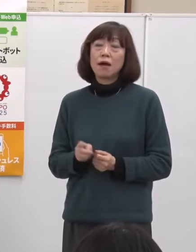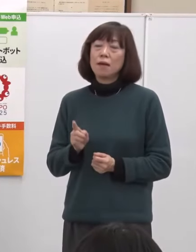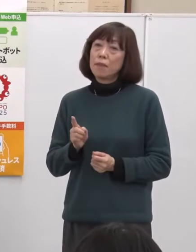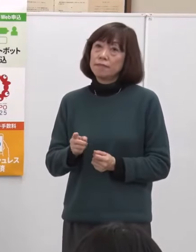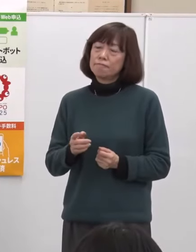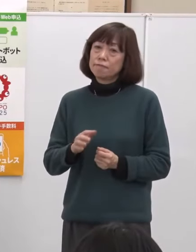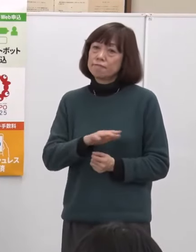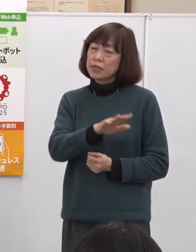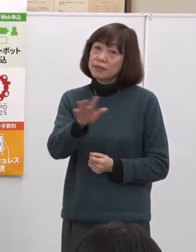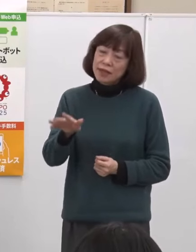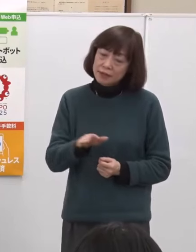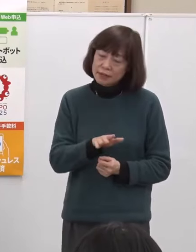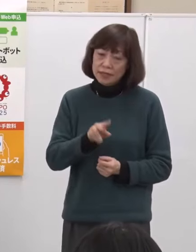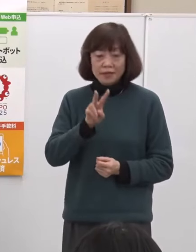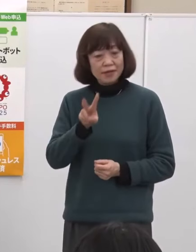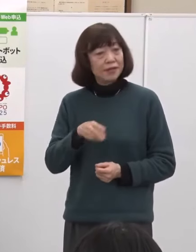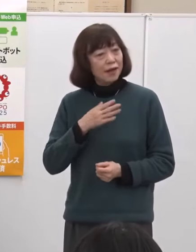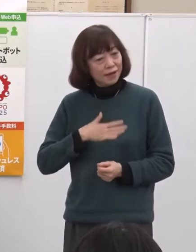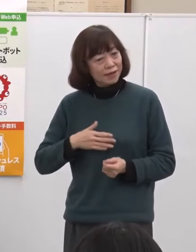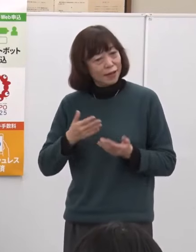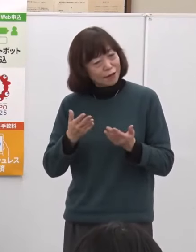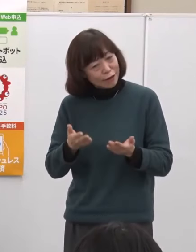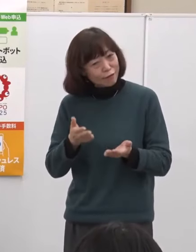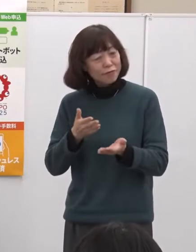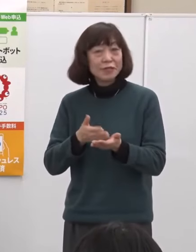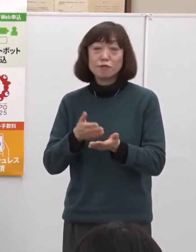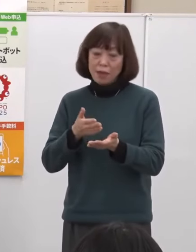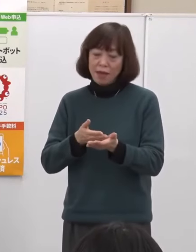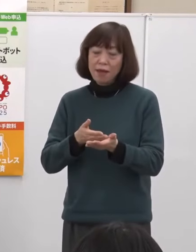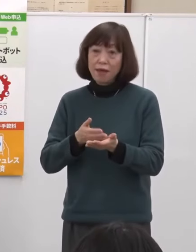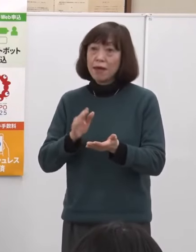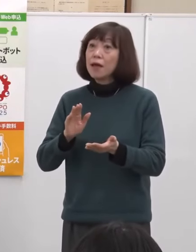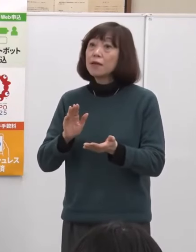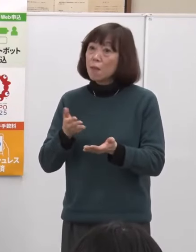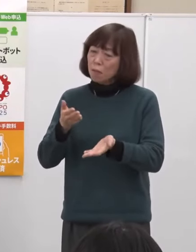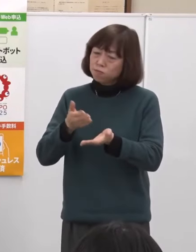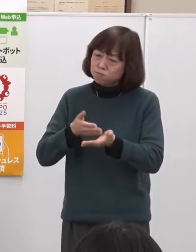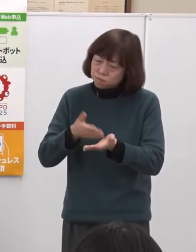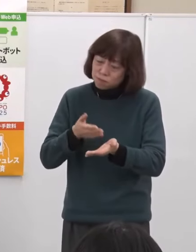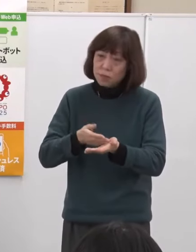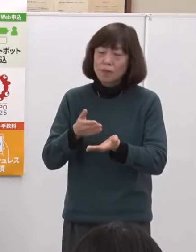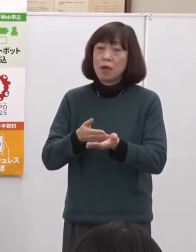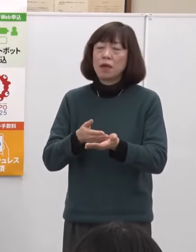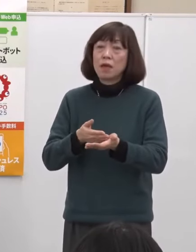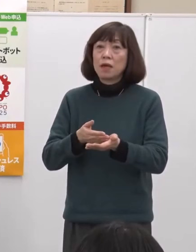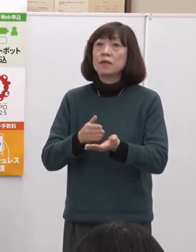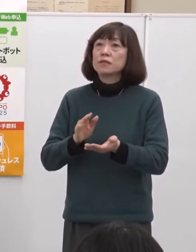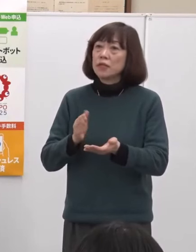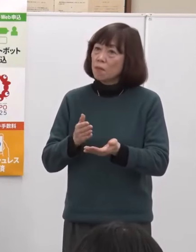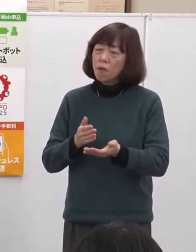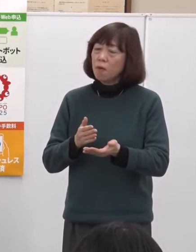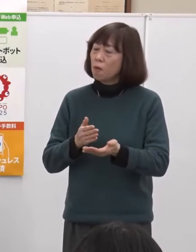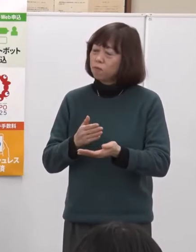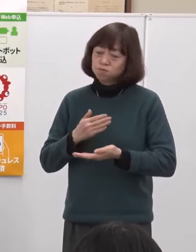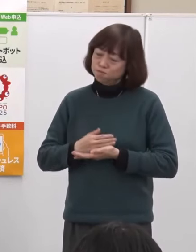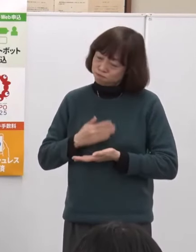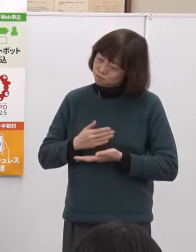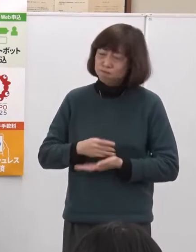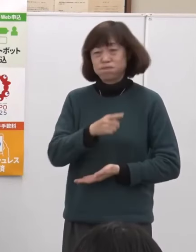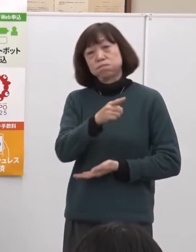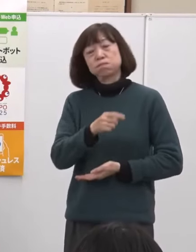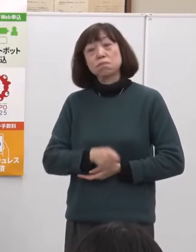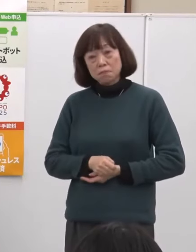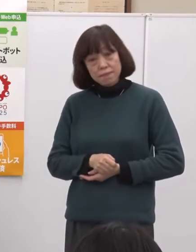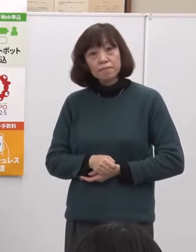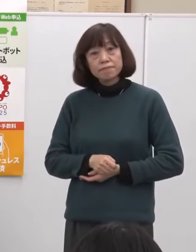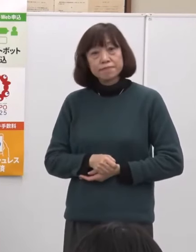多くの方にご理解いただけるよう説明する反面ですね、やっぱりどれだけ説明をいただいてもちょっとやっぱりご納得いただけない可能性もあり